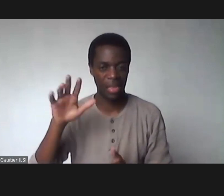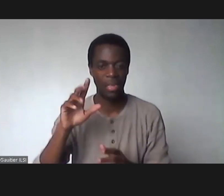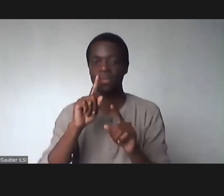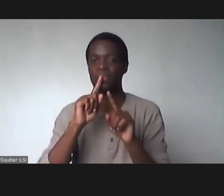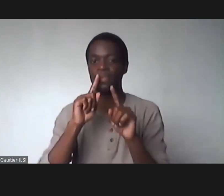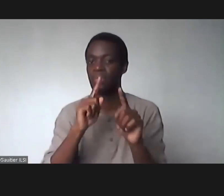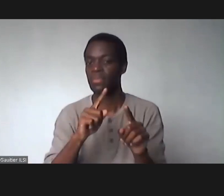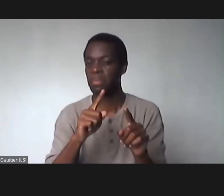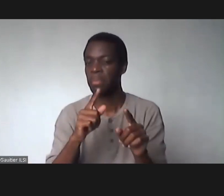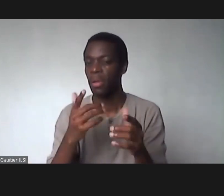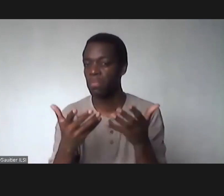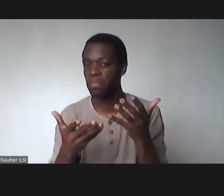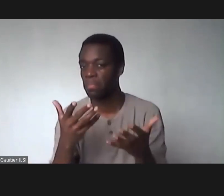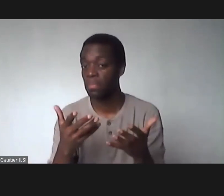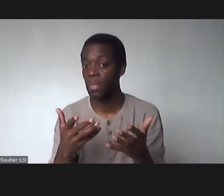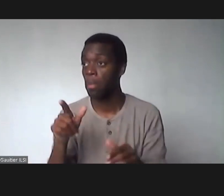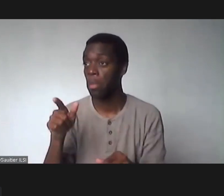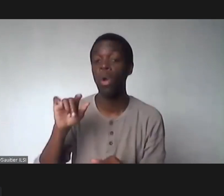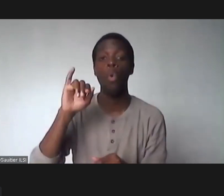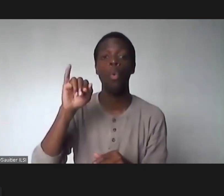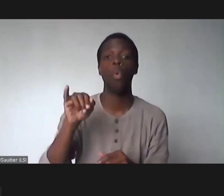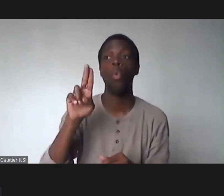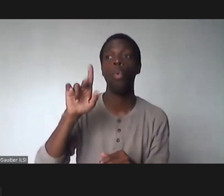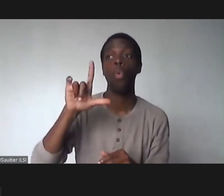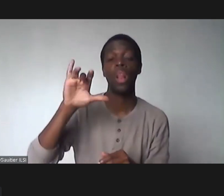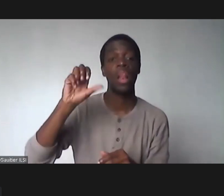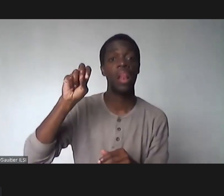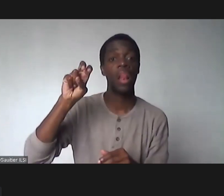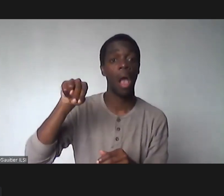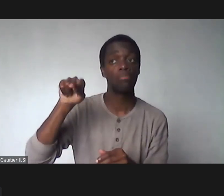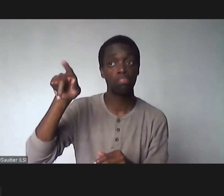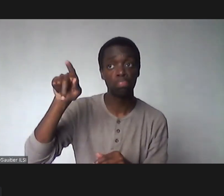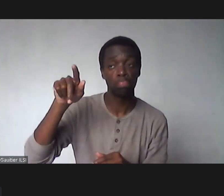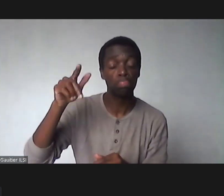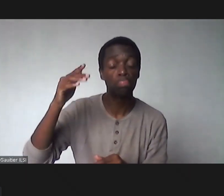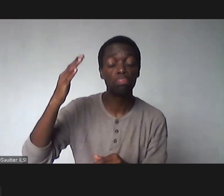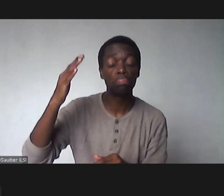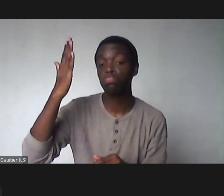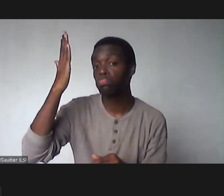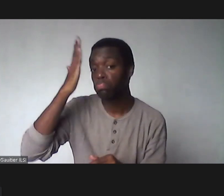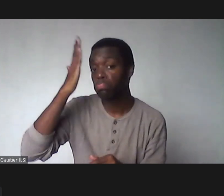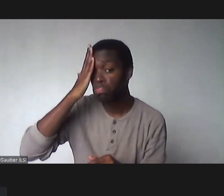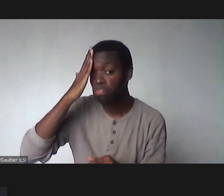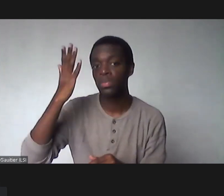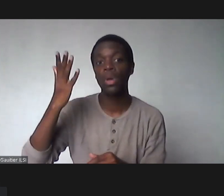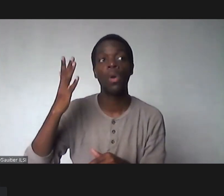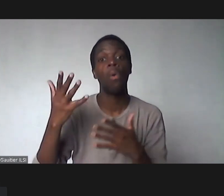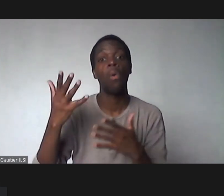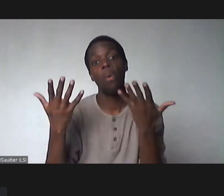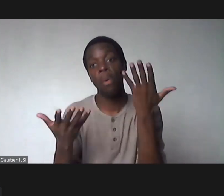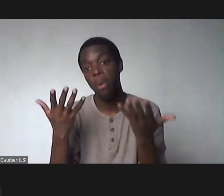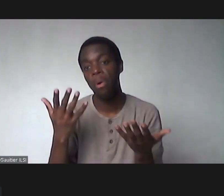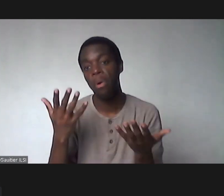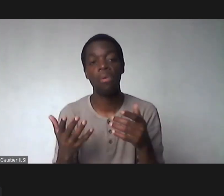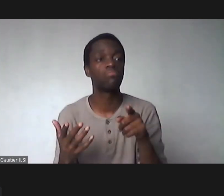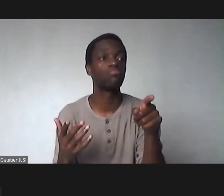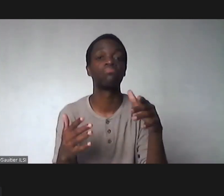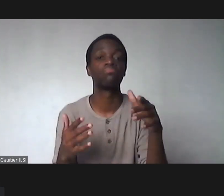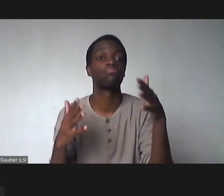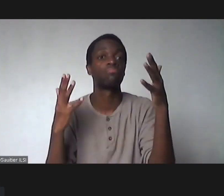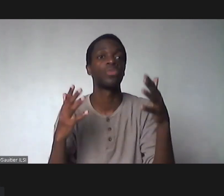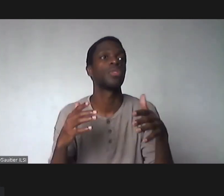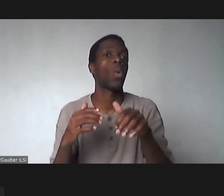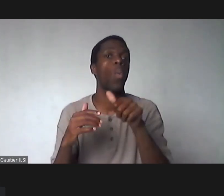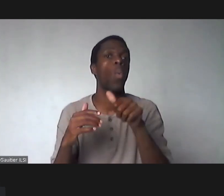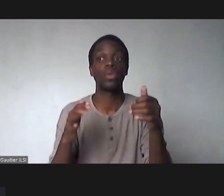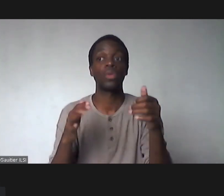Juliana, ¿conoce alguna iniciativa de repente de Brasil o tampoco hay ninguna iniciativa en relación a COVID-19 y de los